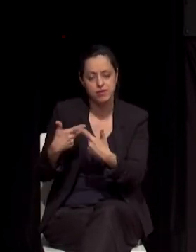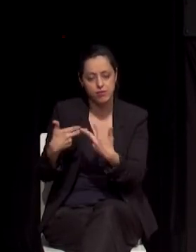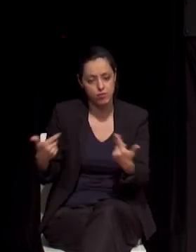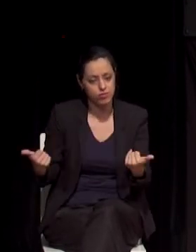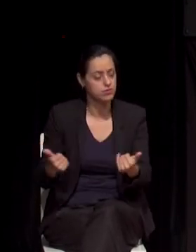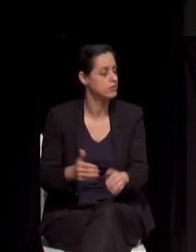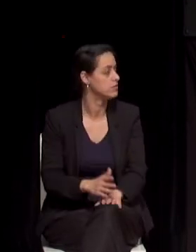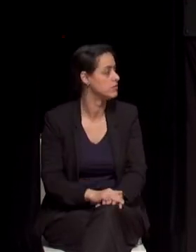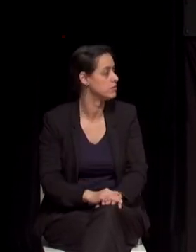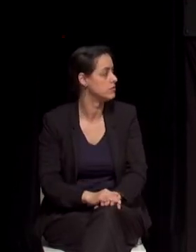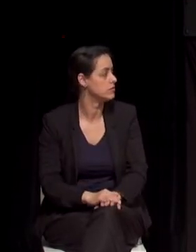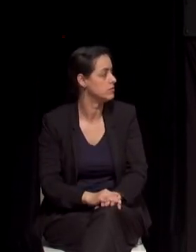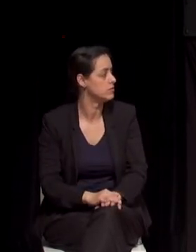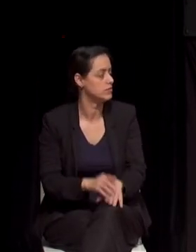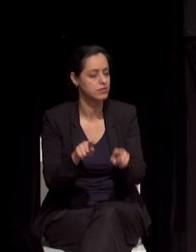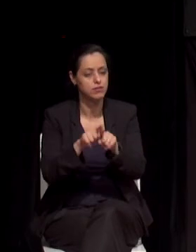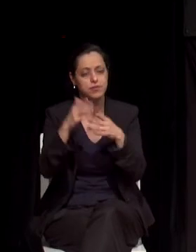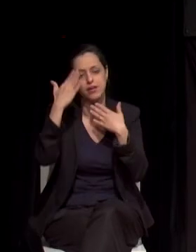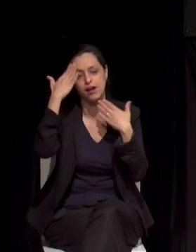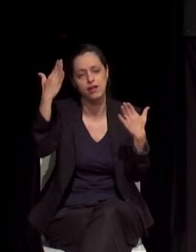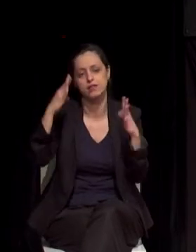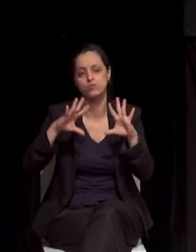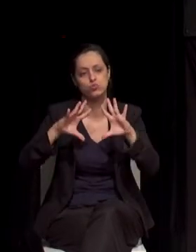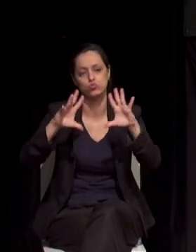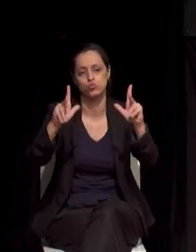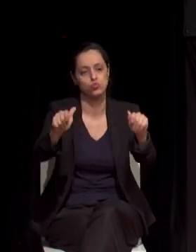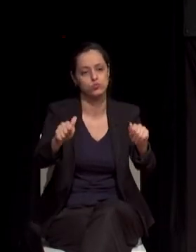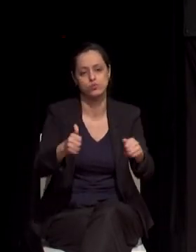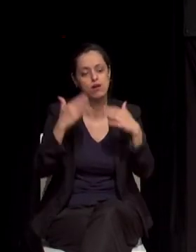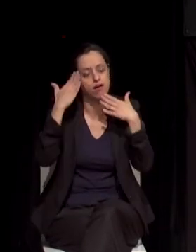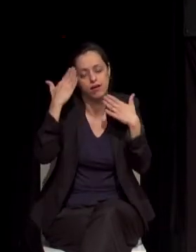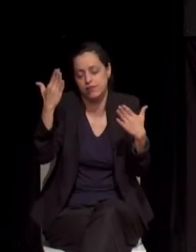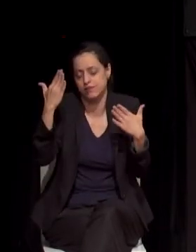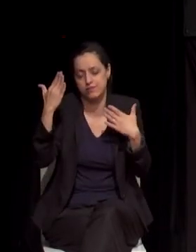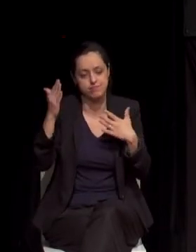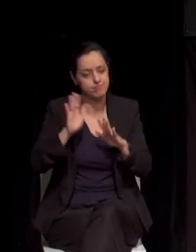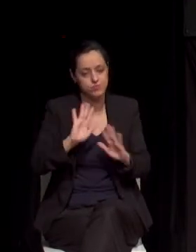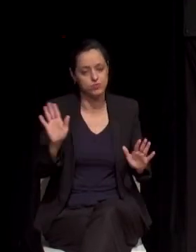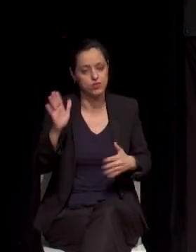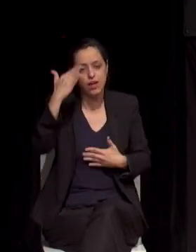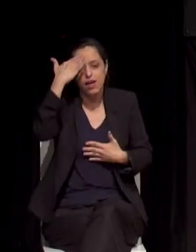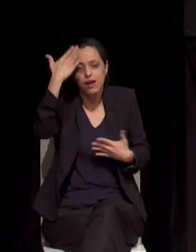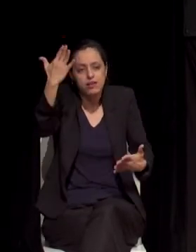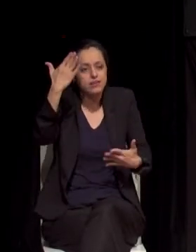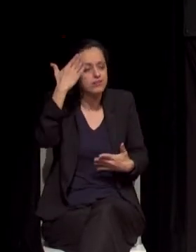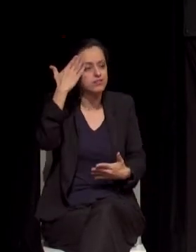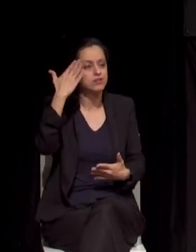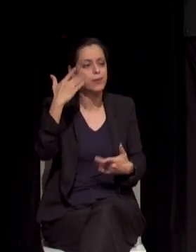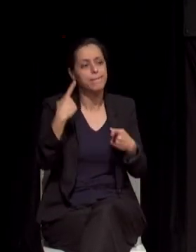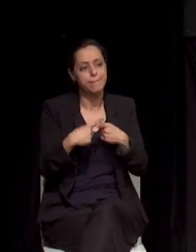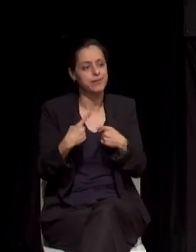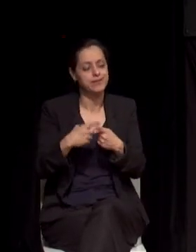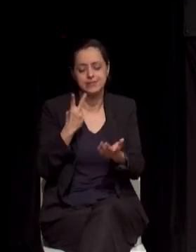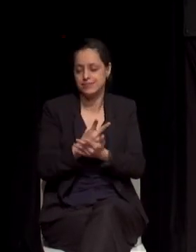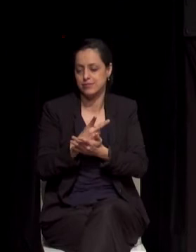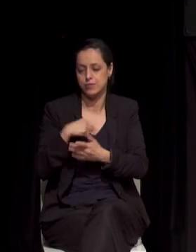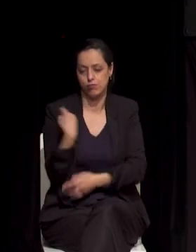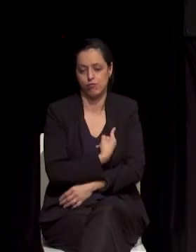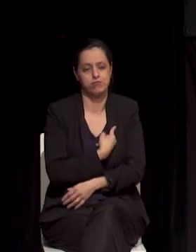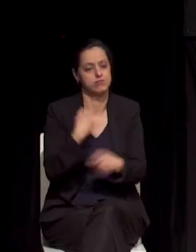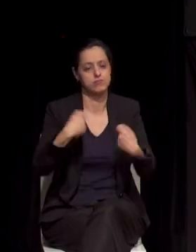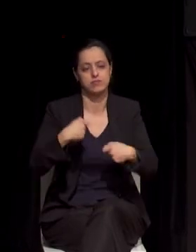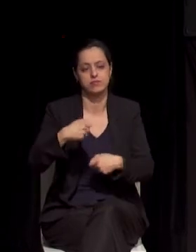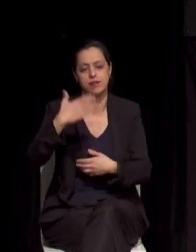E eu agradeço tudo, né? Eu agradeço tudo. Eu agradeço tudo porque tudo tem que ser agradecido.